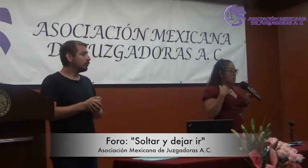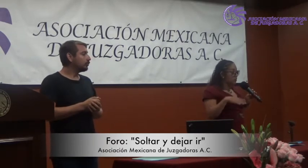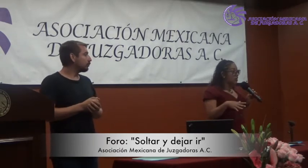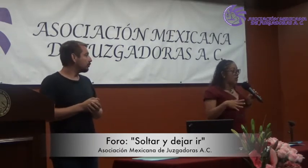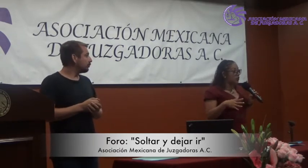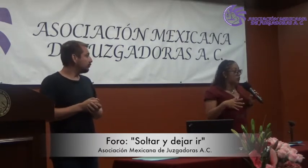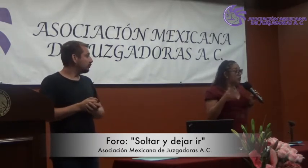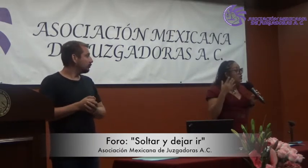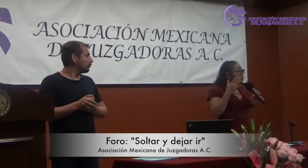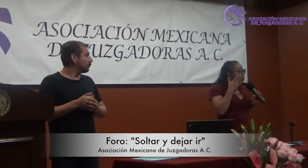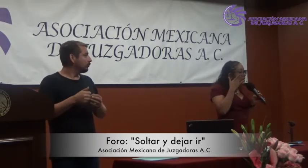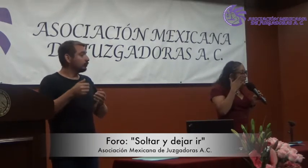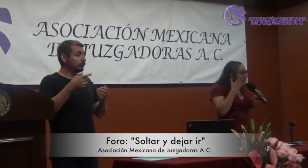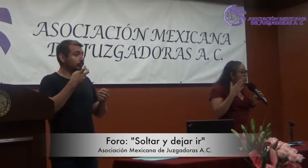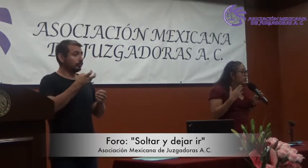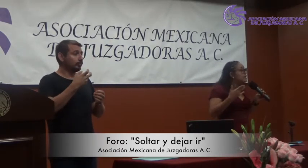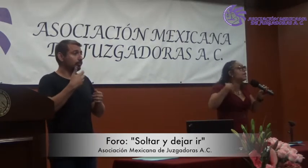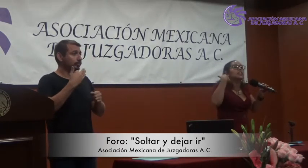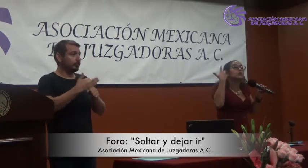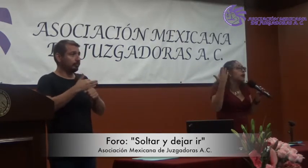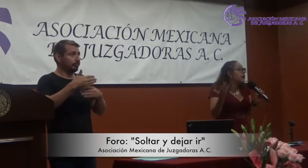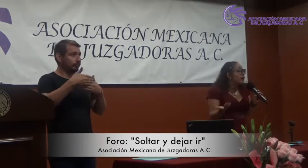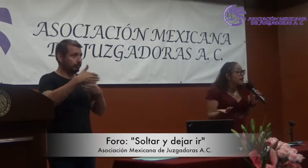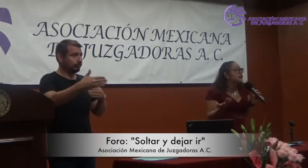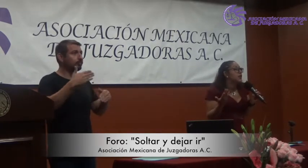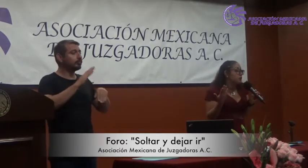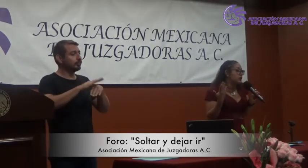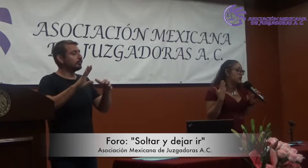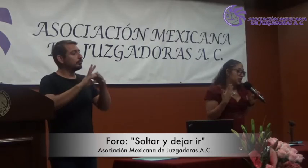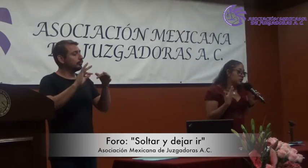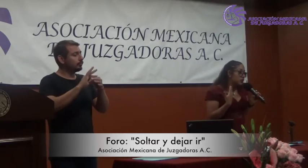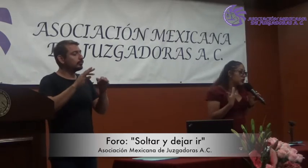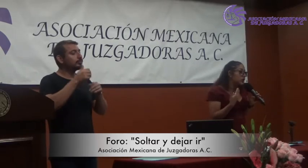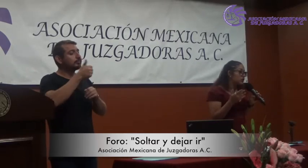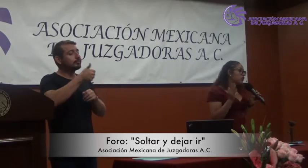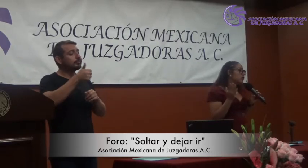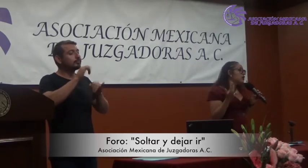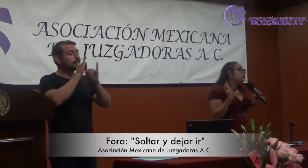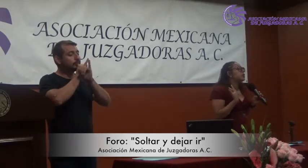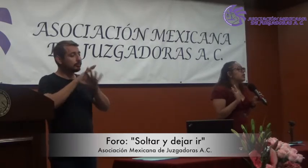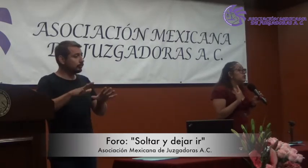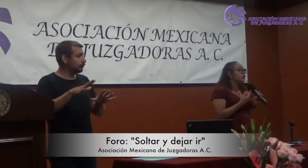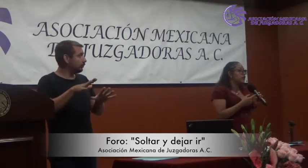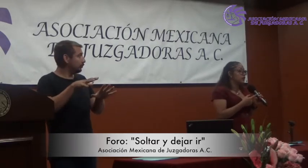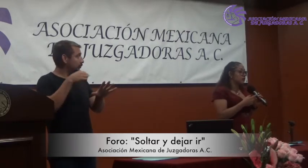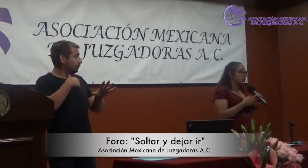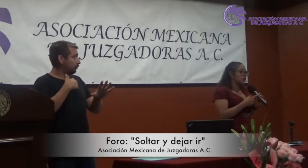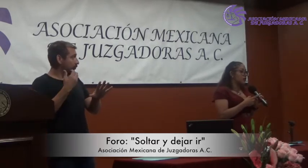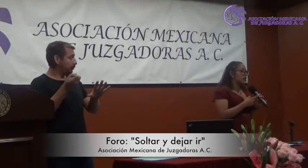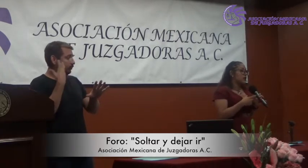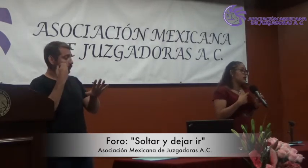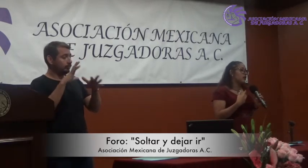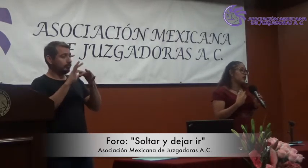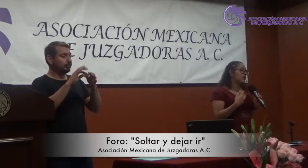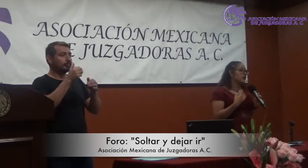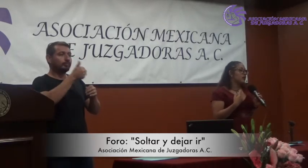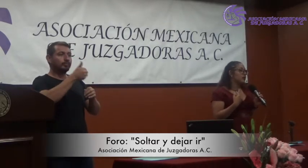proceso dentro de la comunidad y con esta discapacidad, que para cada discapacidad, por cierto, pues es diferente, ¿verdad?